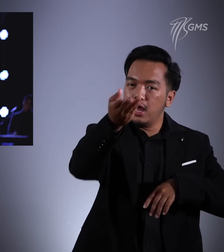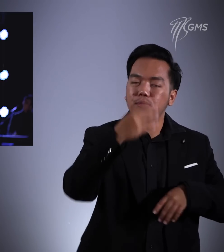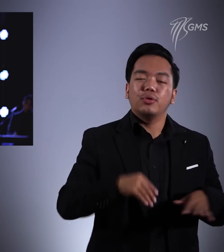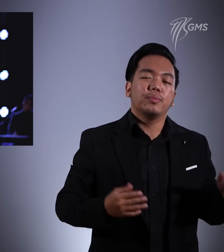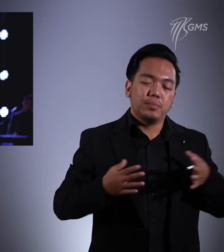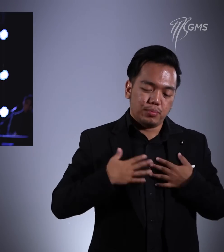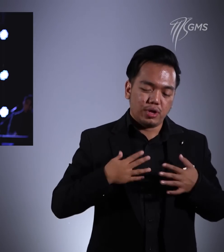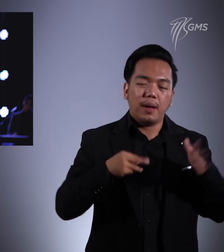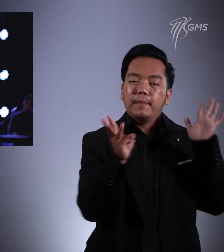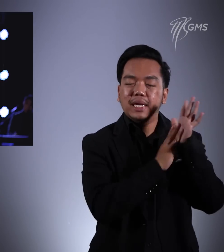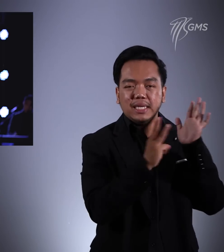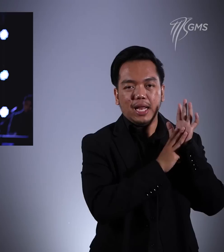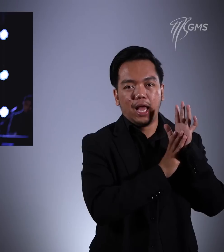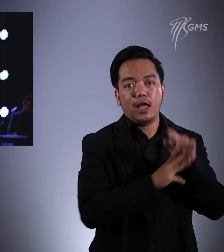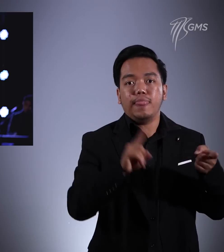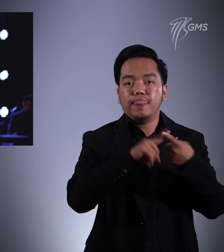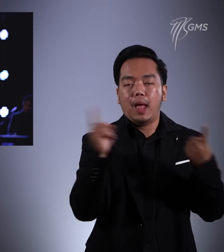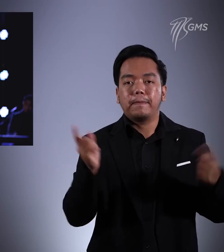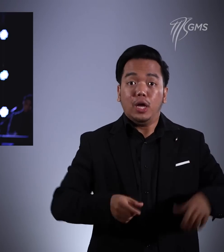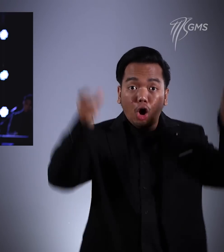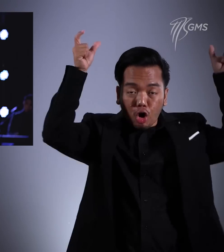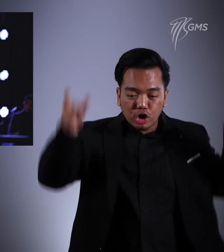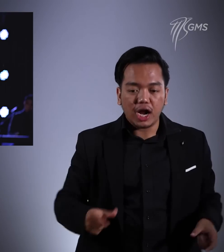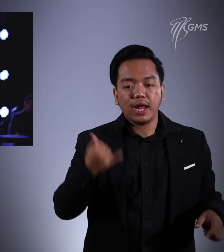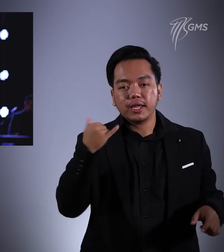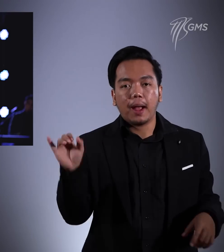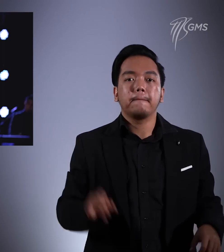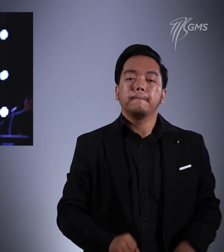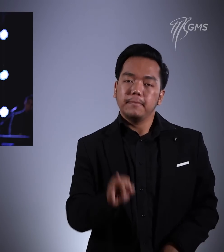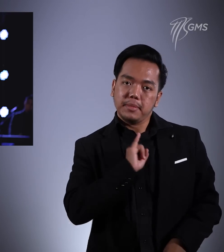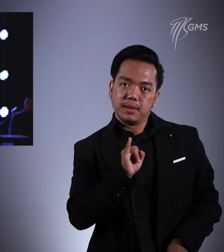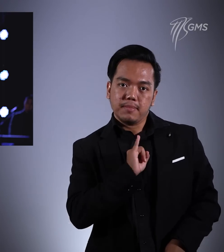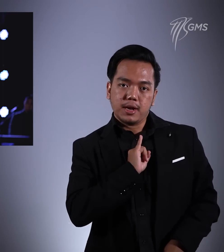Anda, itu orang pasti beriman. Karena kalau nggak punya iman, nggak bisa gitu orang itu.